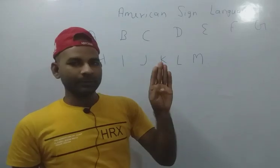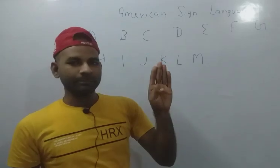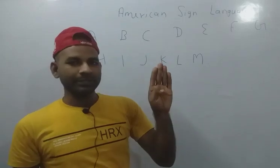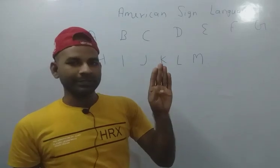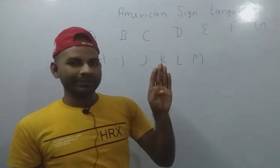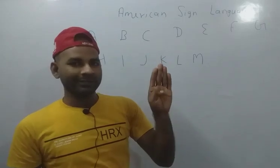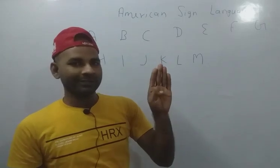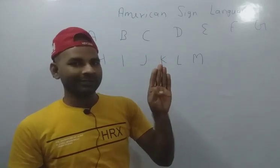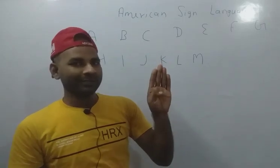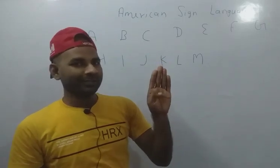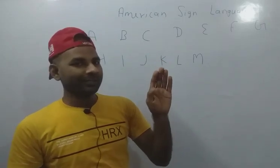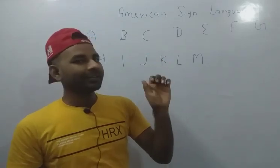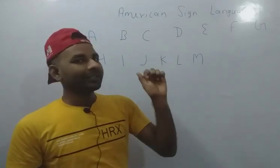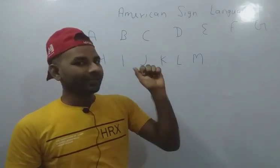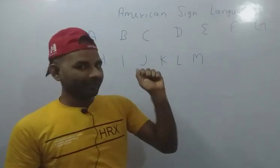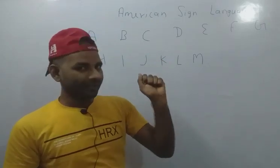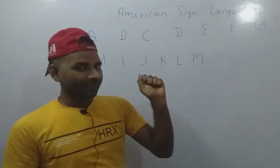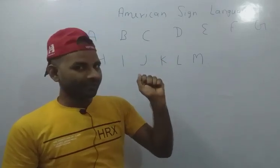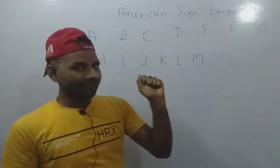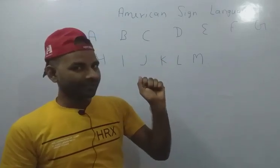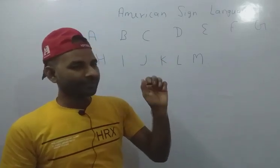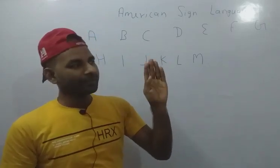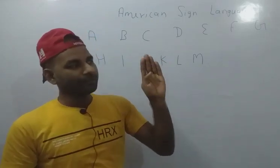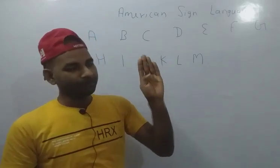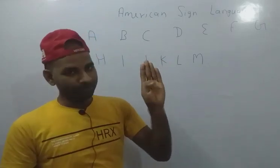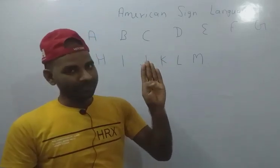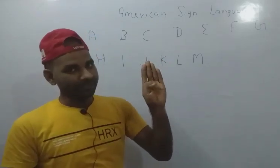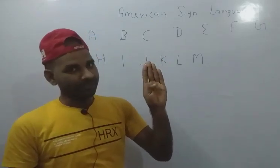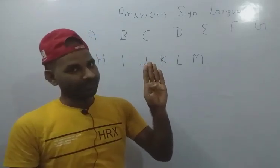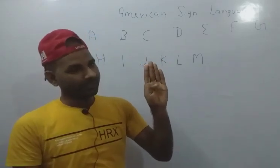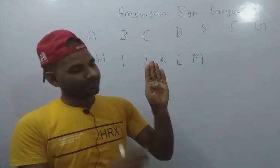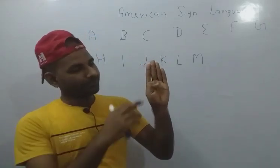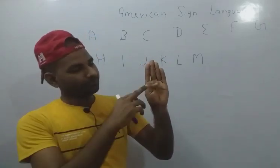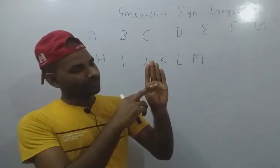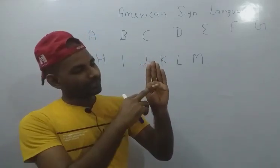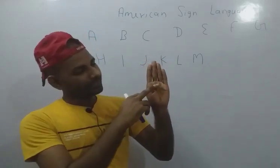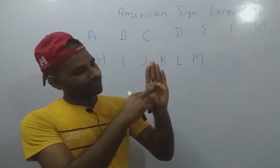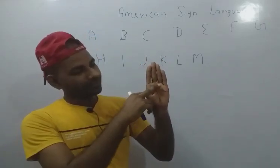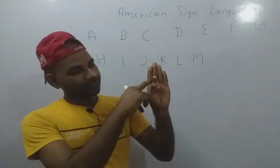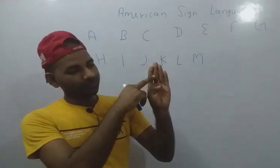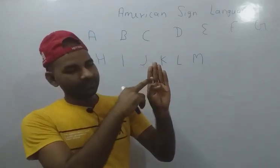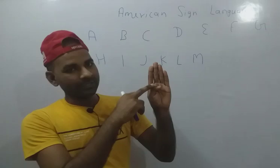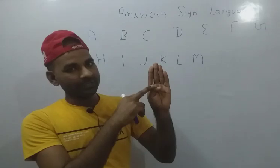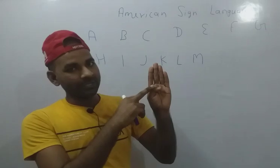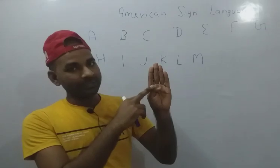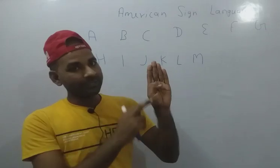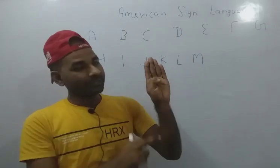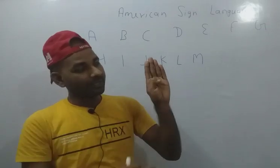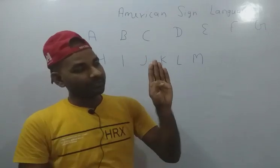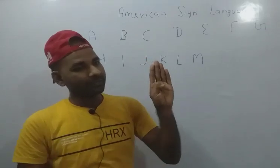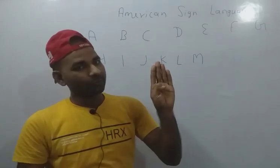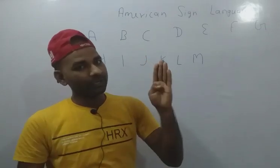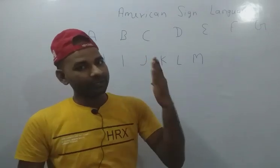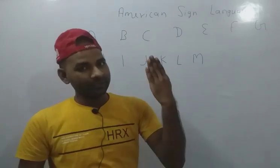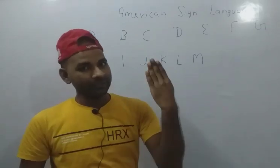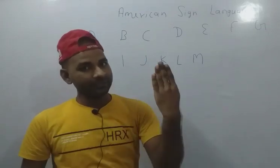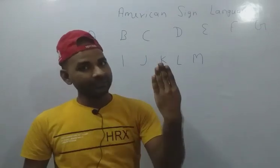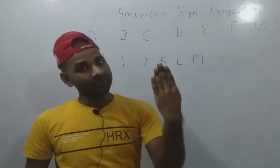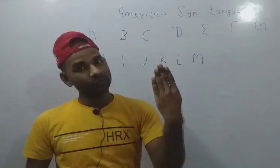बी, ए बी। बी के लिए सेम ऐसे, याद रखिए, ऐसे ही होगा। इधर से करेंगे तो गलत